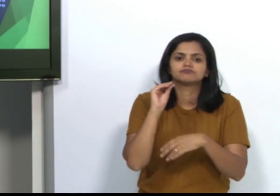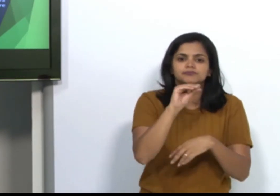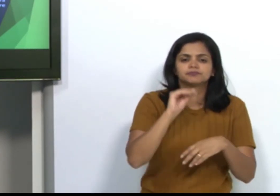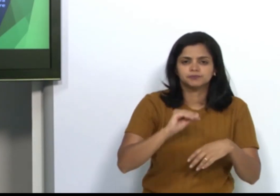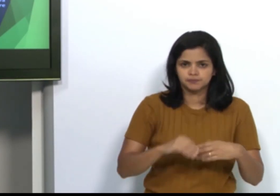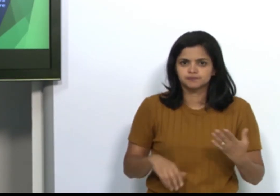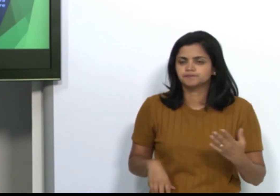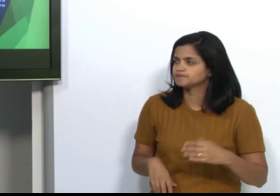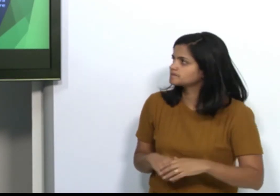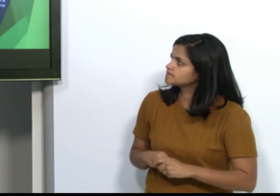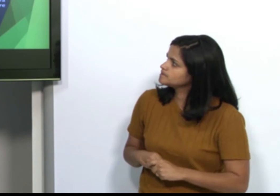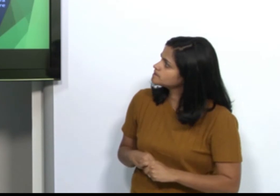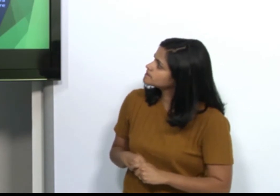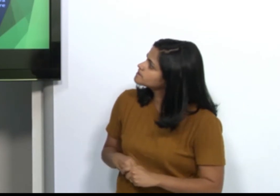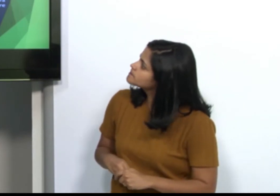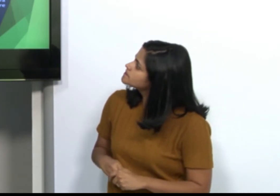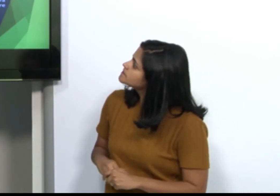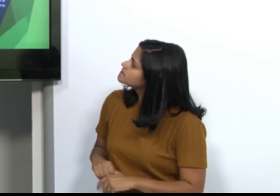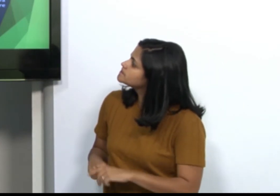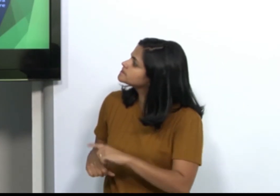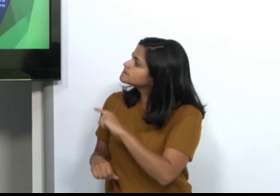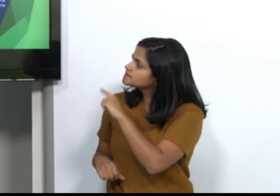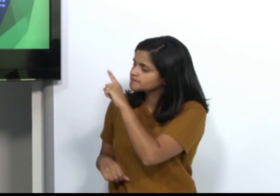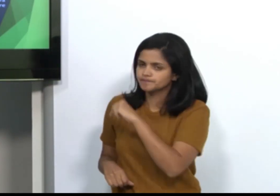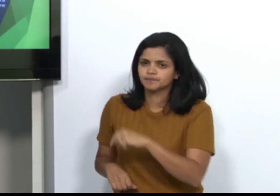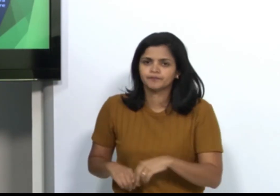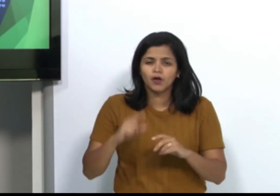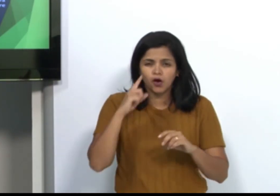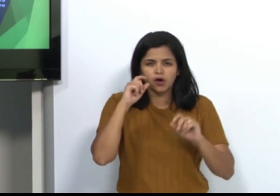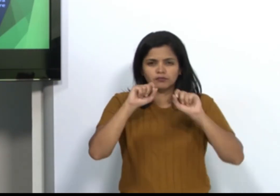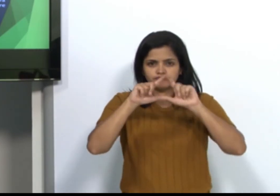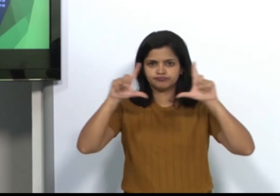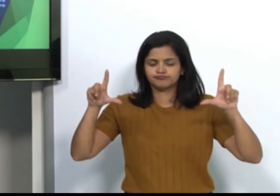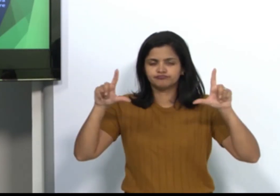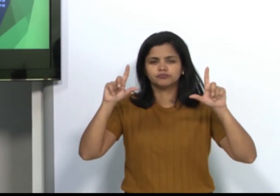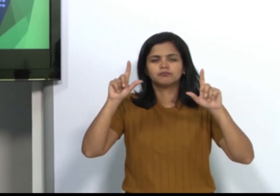Então é bem mais fácil para você. Então isso vai auxiliá-lo.